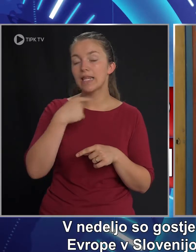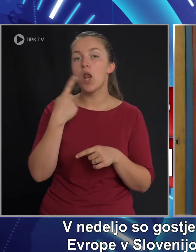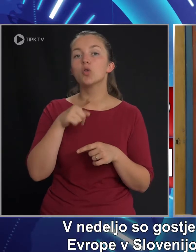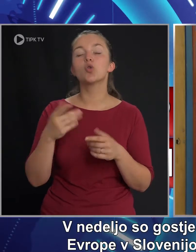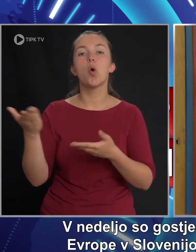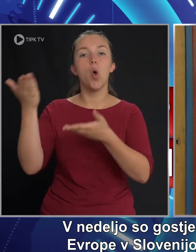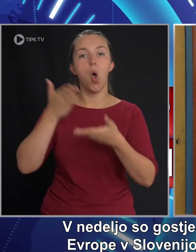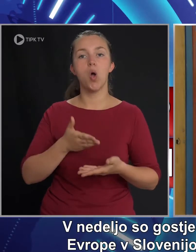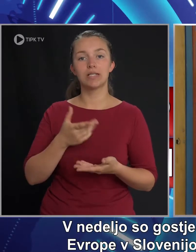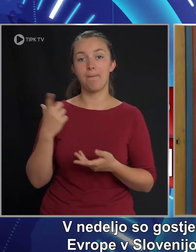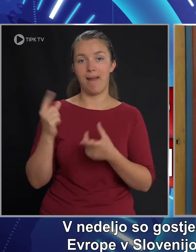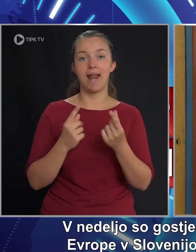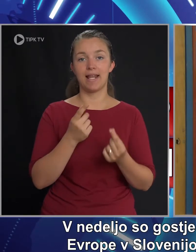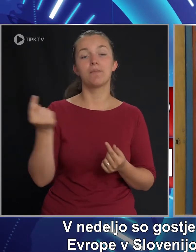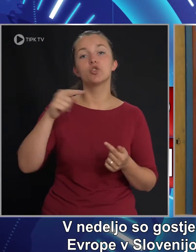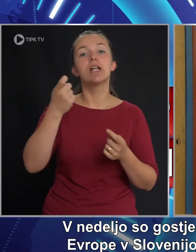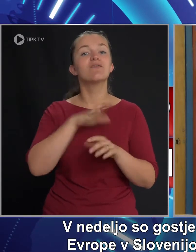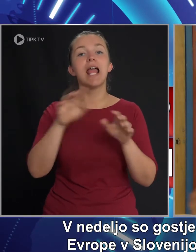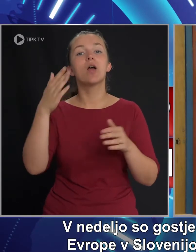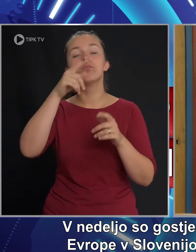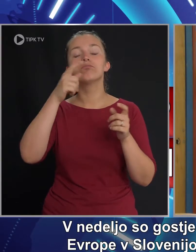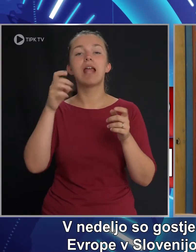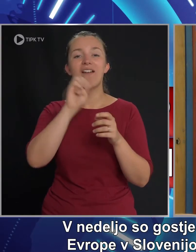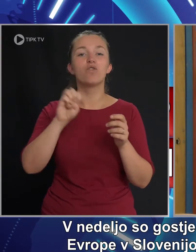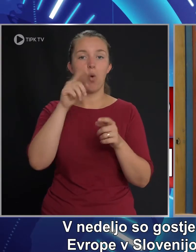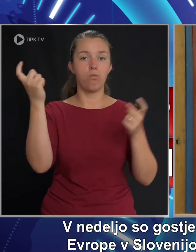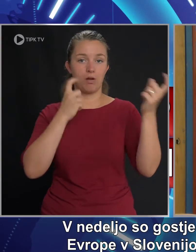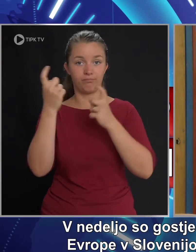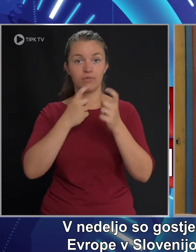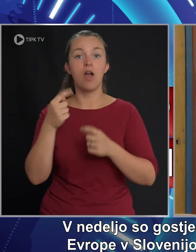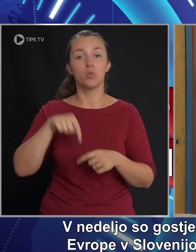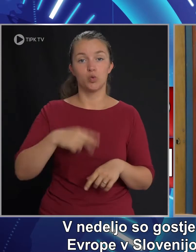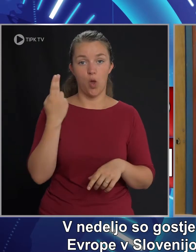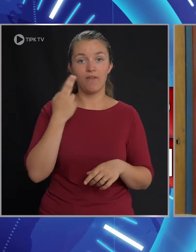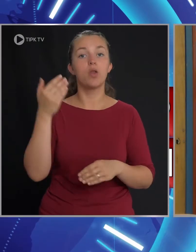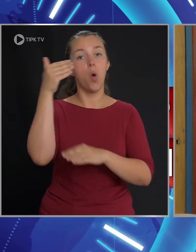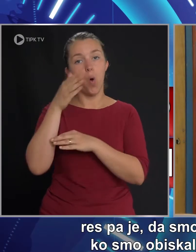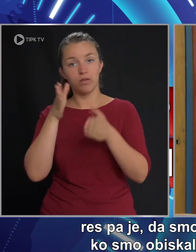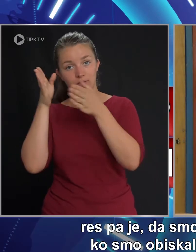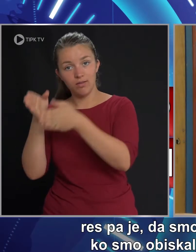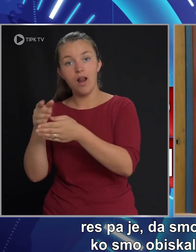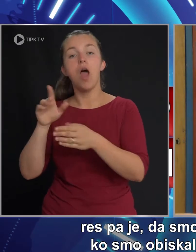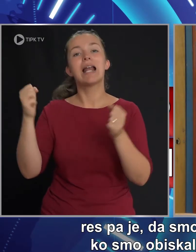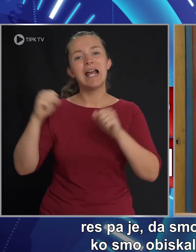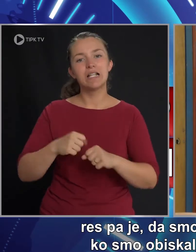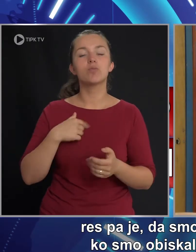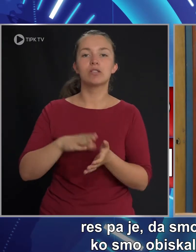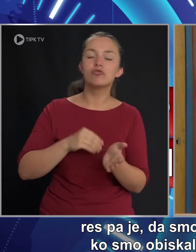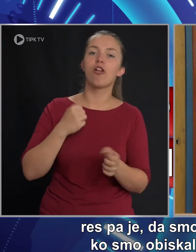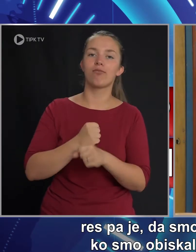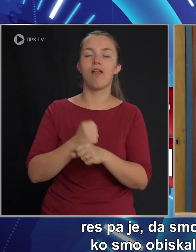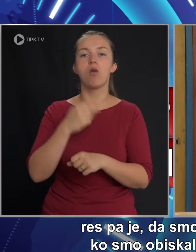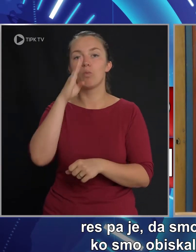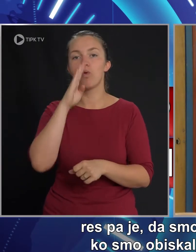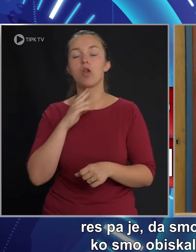V nedeljo so gostje, partneri prišli z vseh koncev Evrope v Slovenijo, smo se namestili v hotel. Resno, jaz sem začel delati v